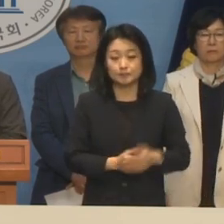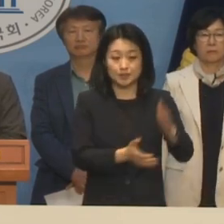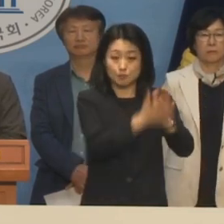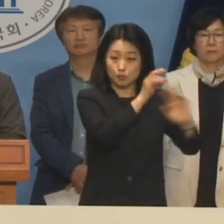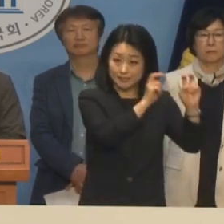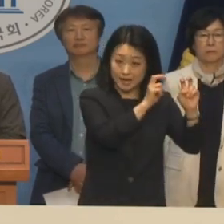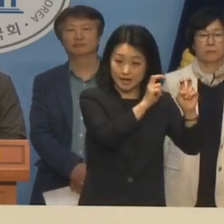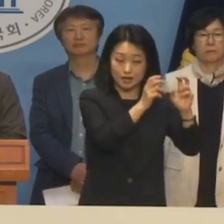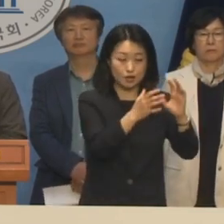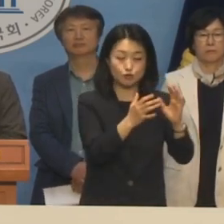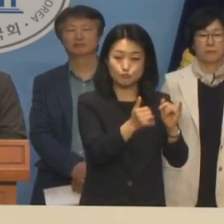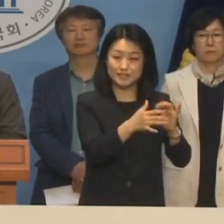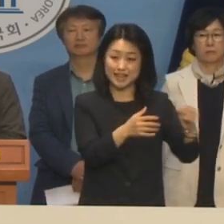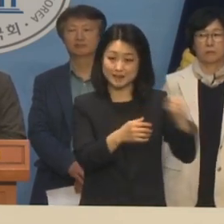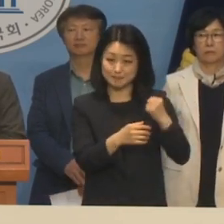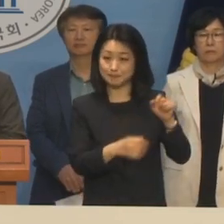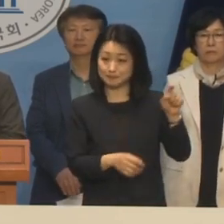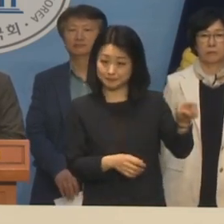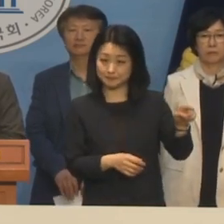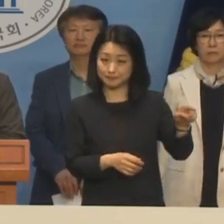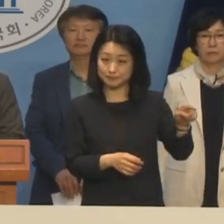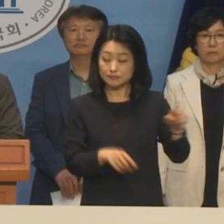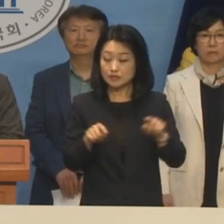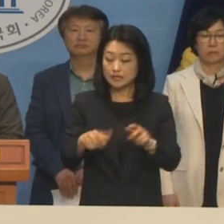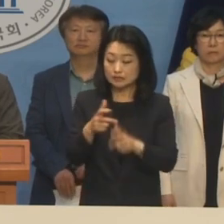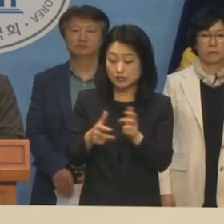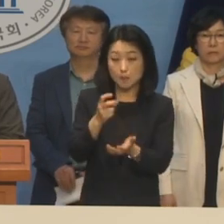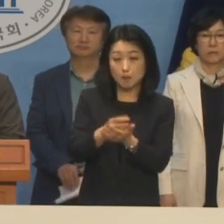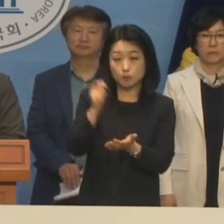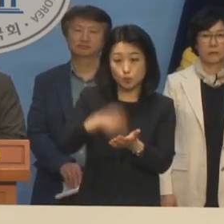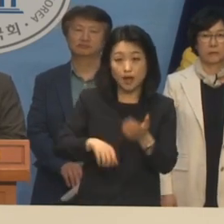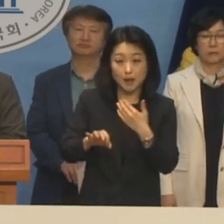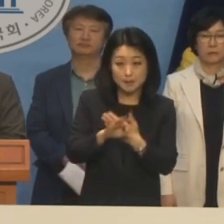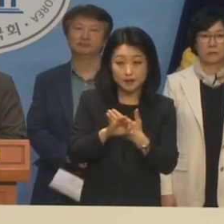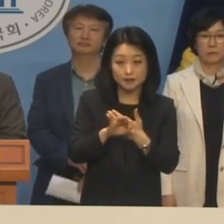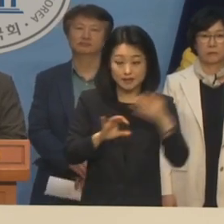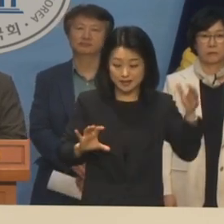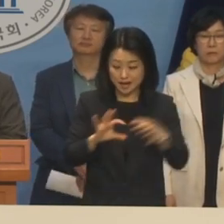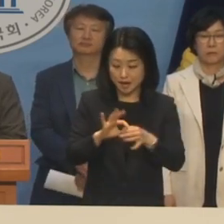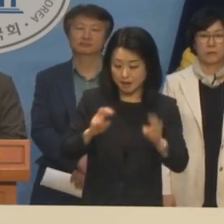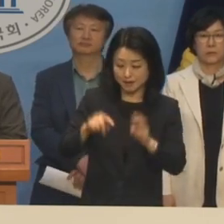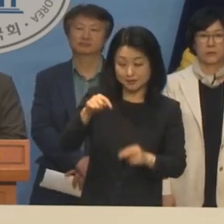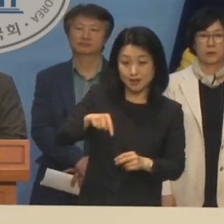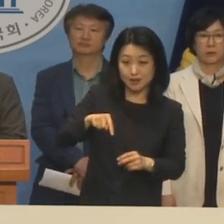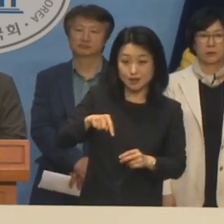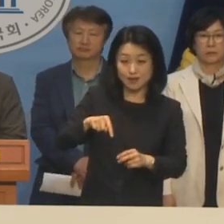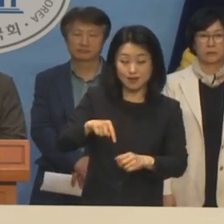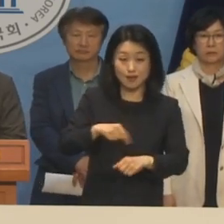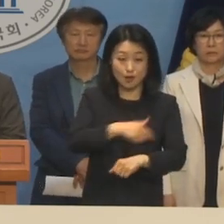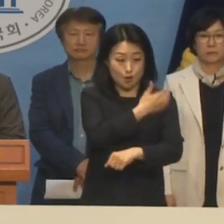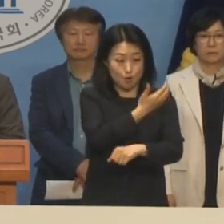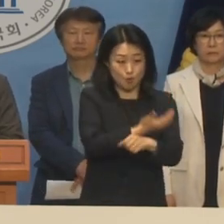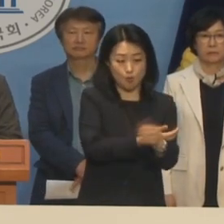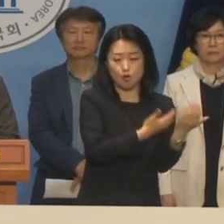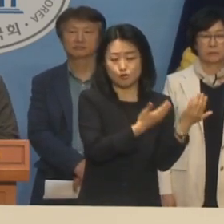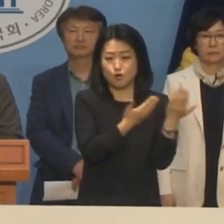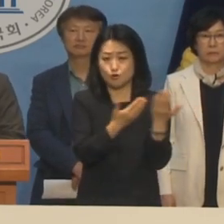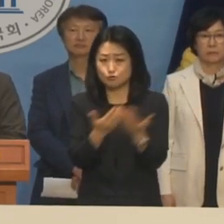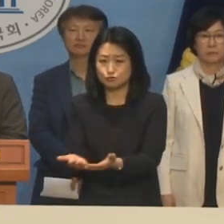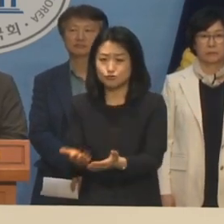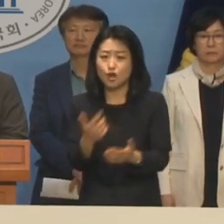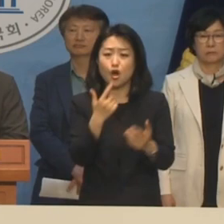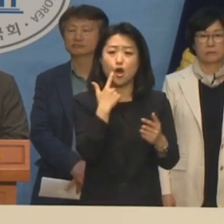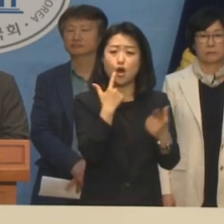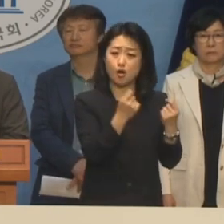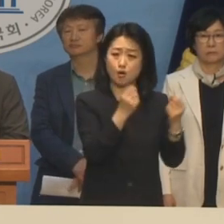가맹본사와 국민의힘은 이 가맹사업법이 통과되면 가맹점주들에게 무소불위의 권력을 가지게